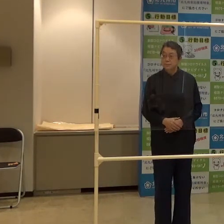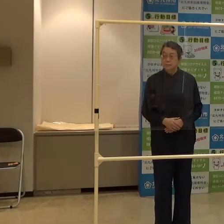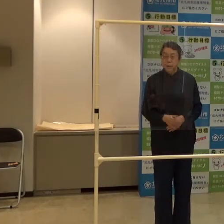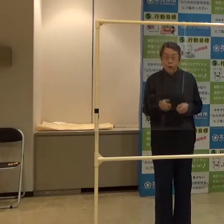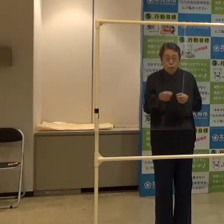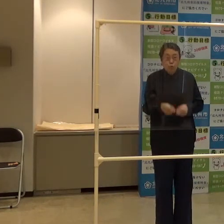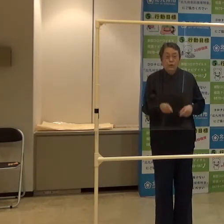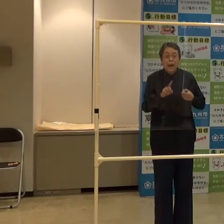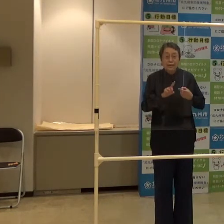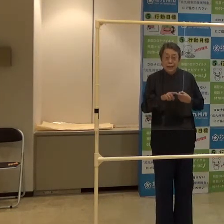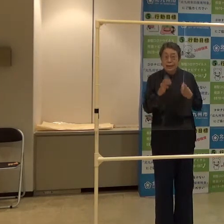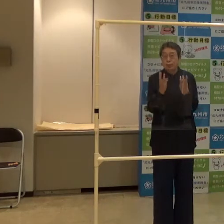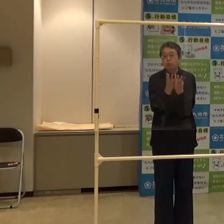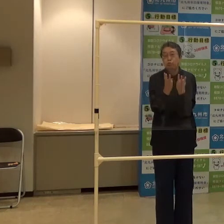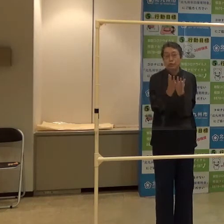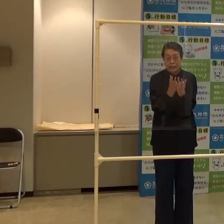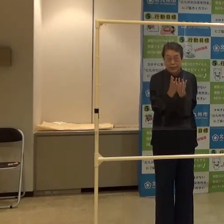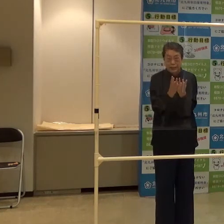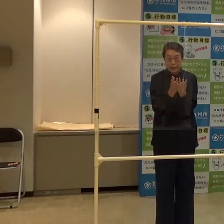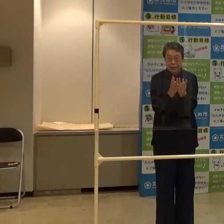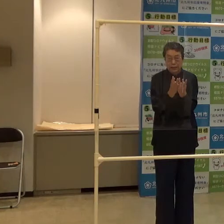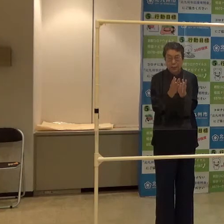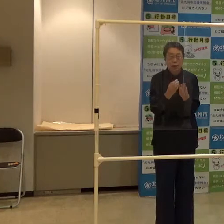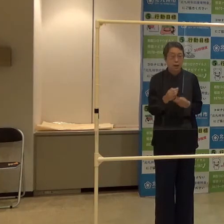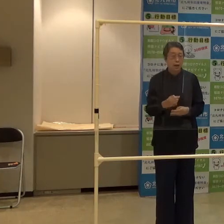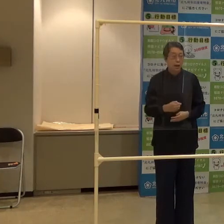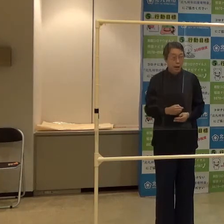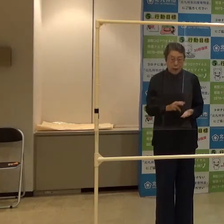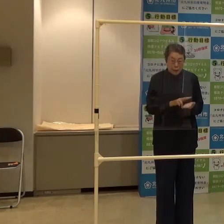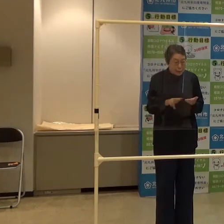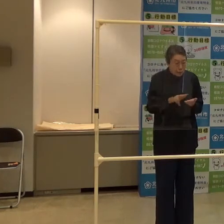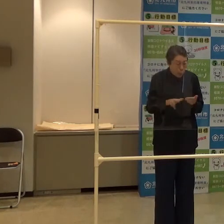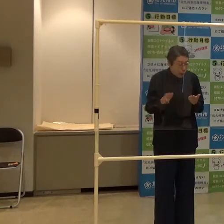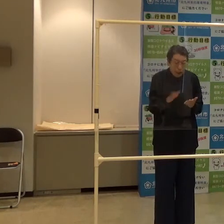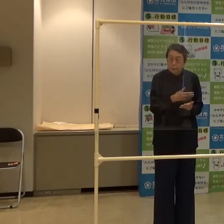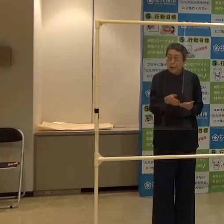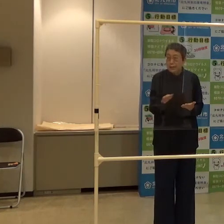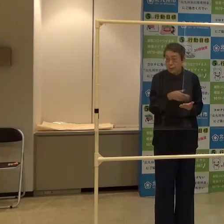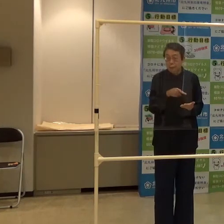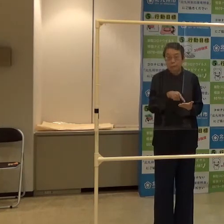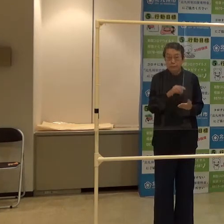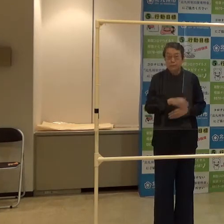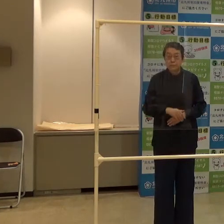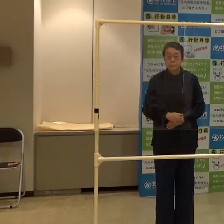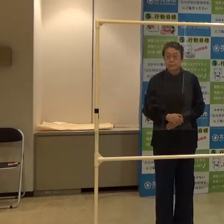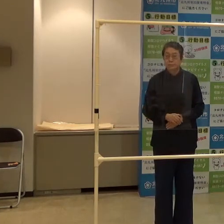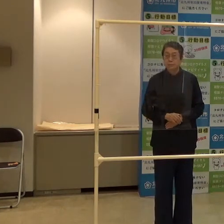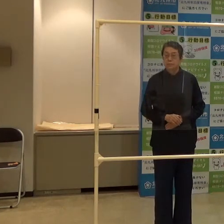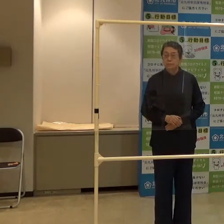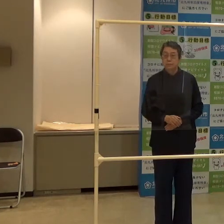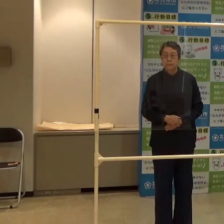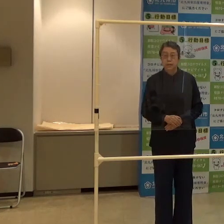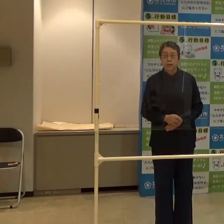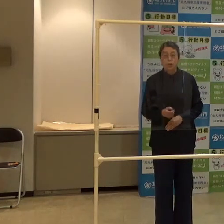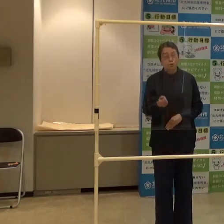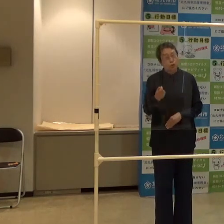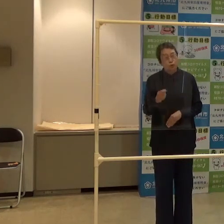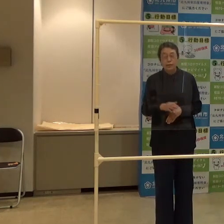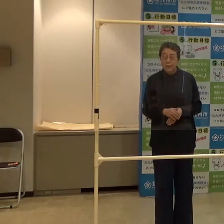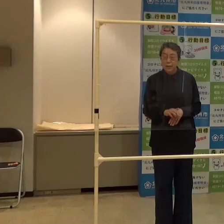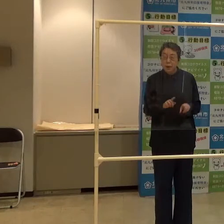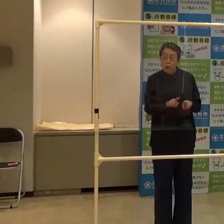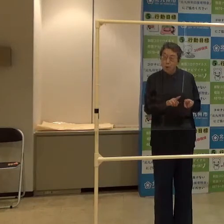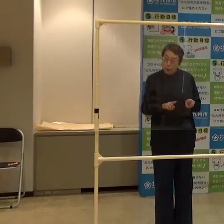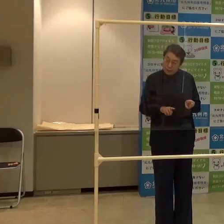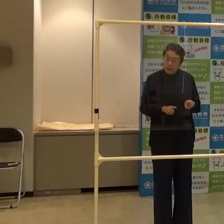具体的な数字については今手元にないわけでありますが、若干のタイムラグがあると